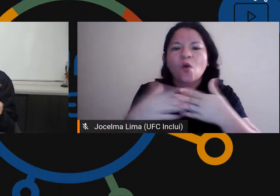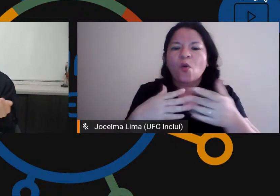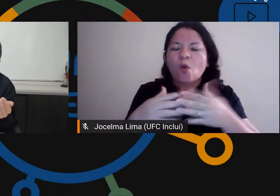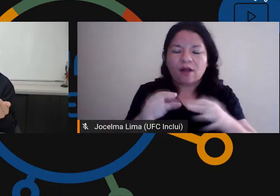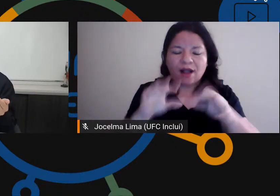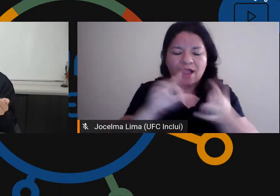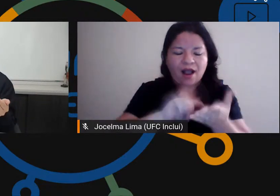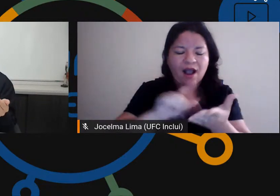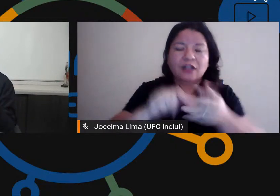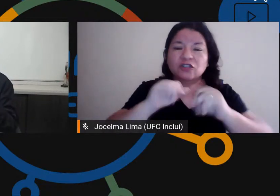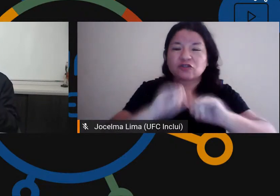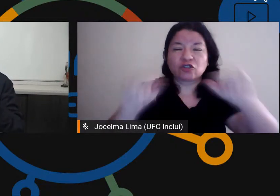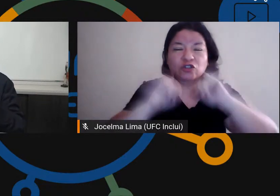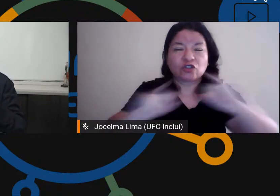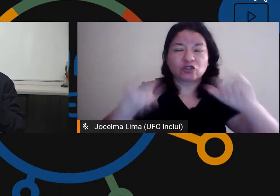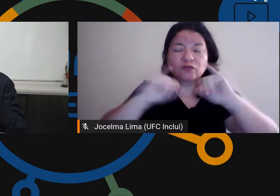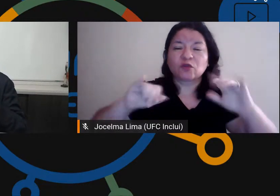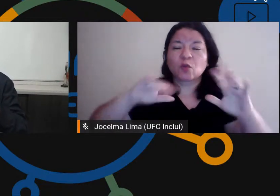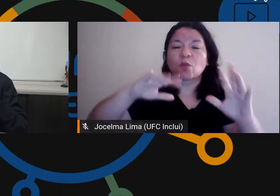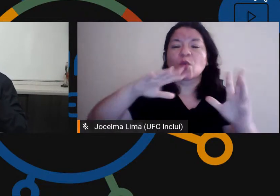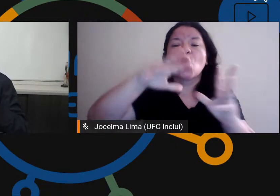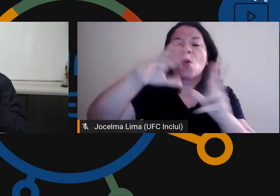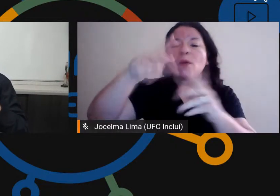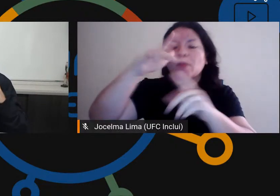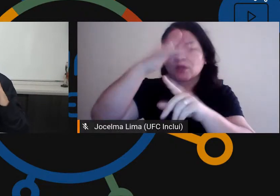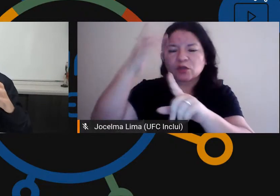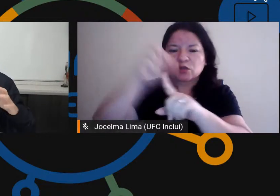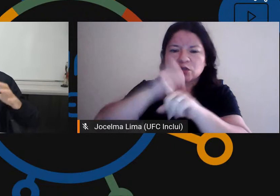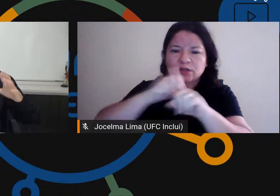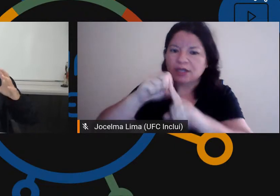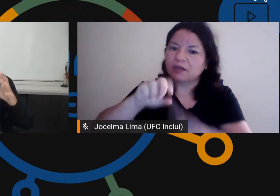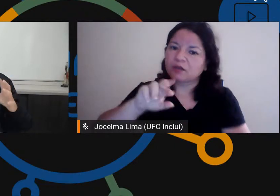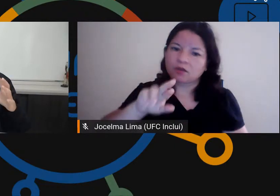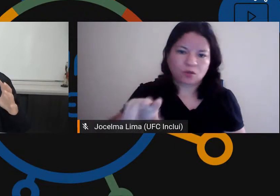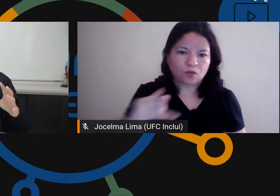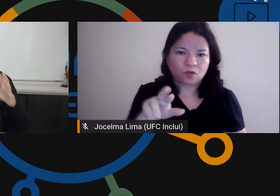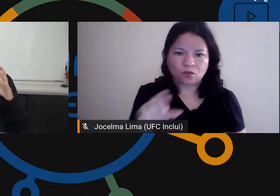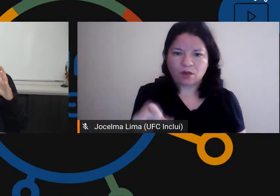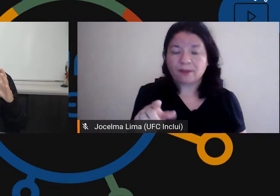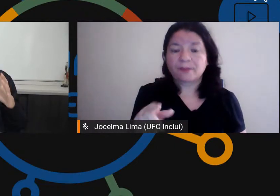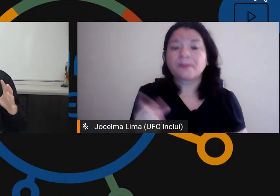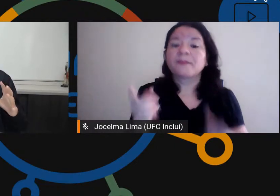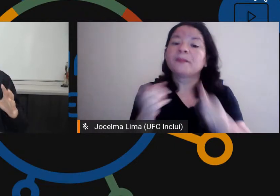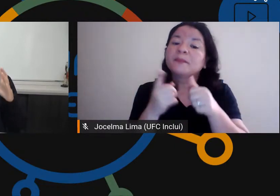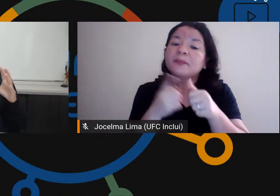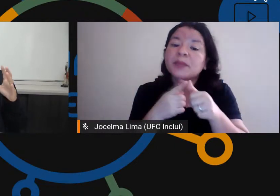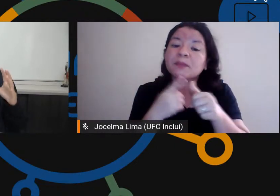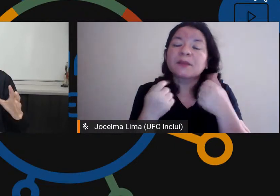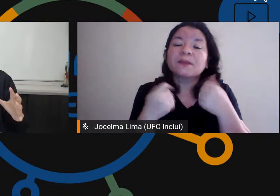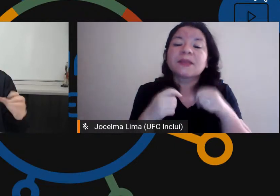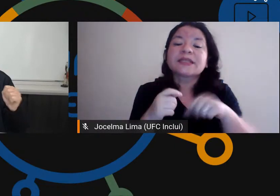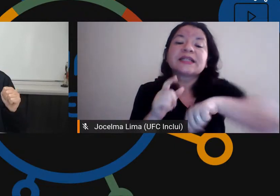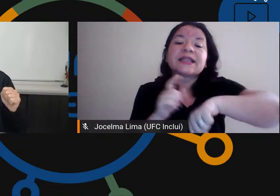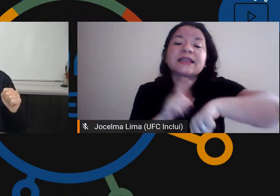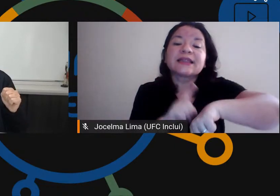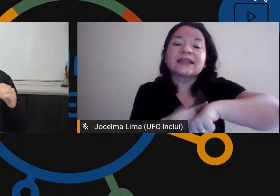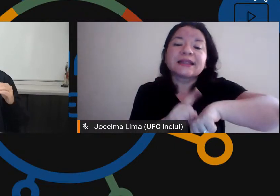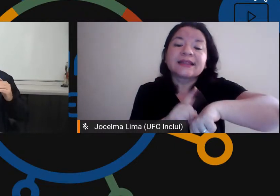e divulgando para a população inteira. Não é assim. Primeiro, é necessário ter esse tempo. Eu falo, ciência requer